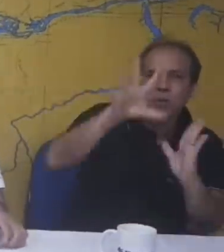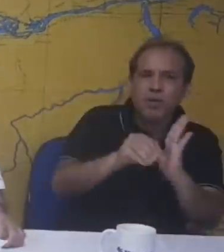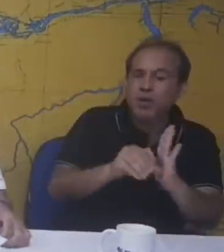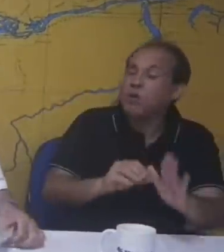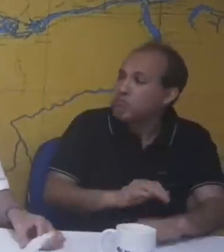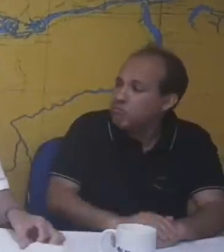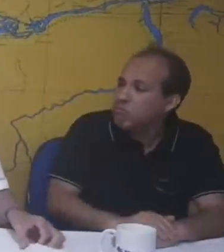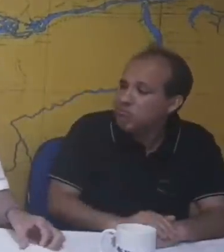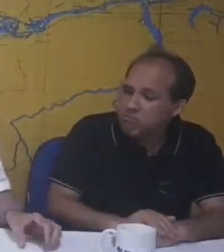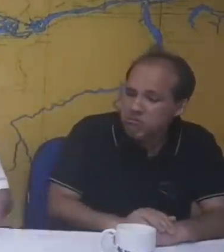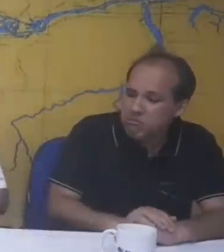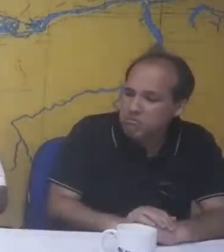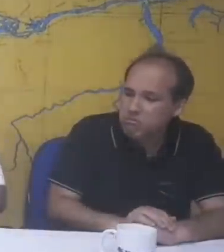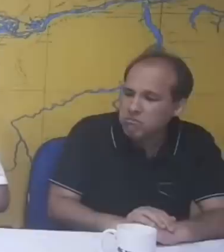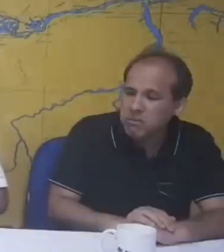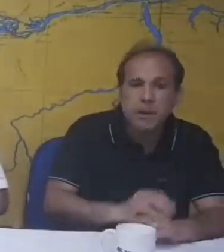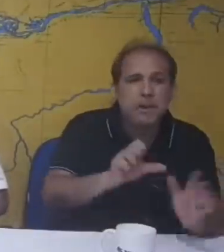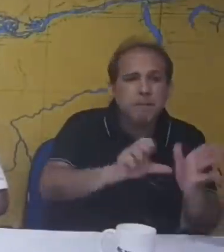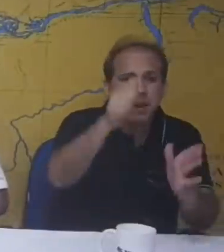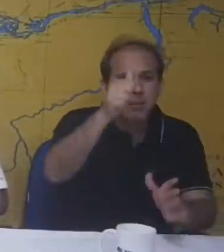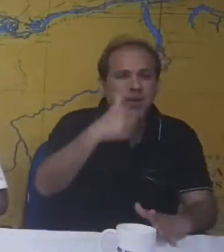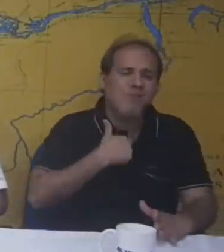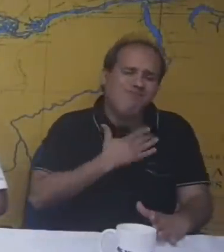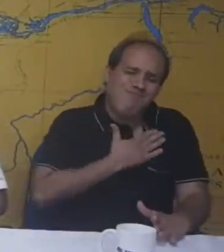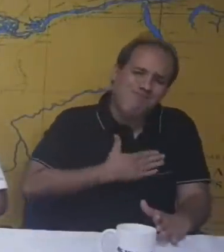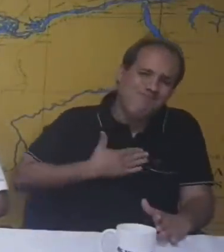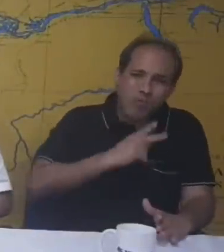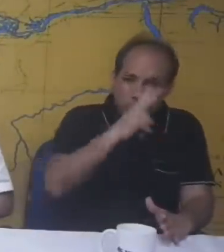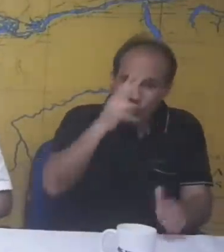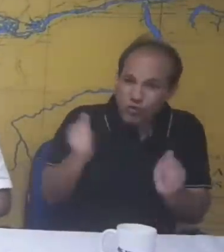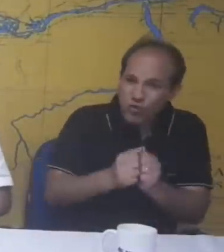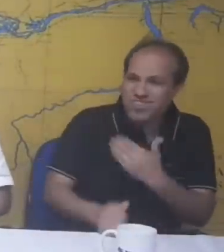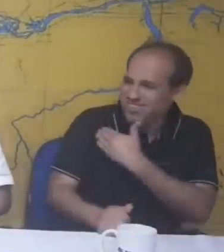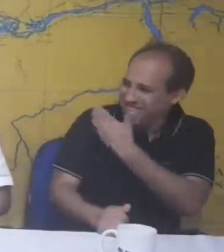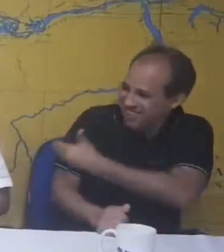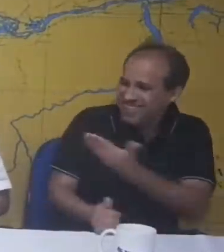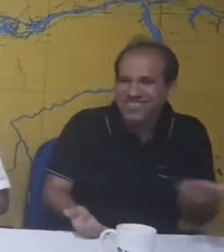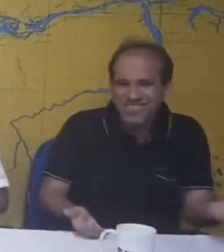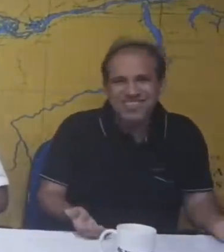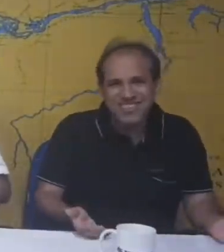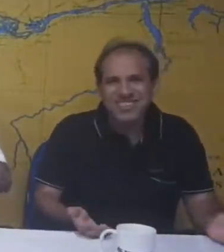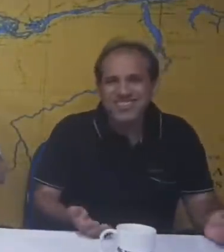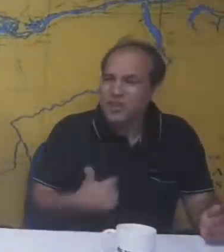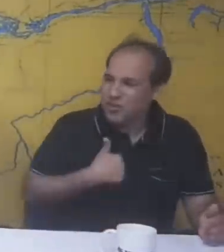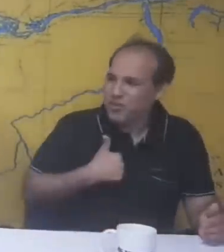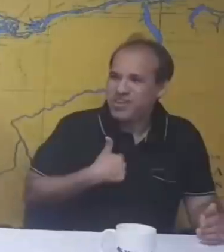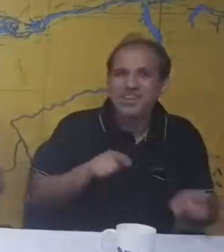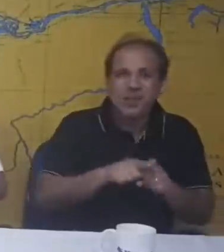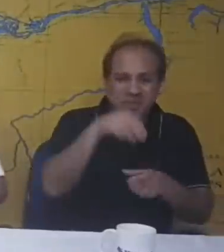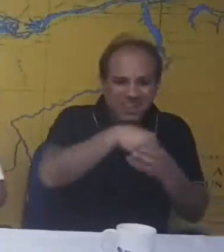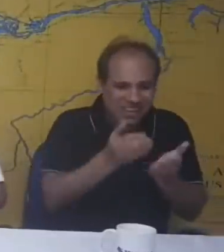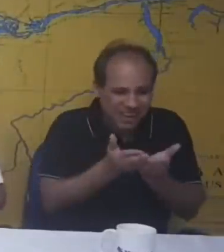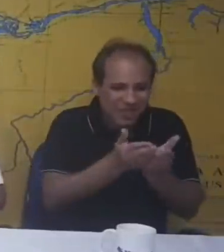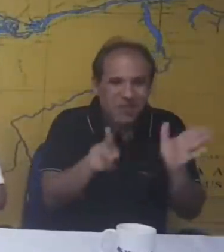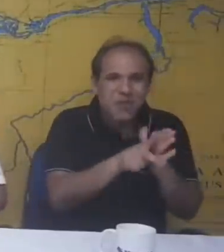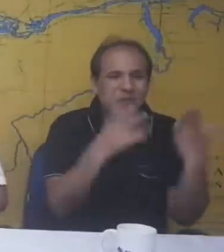luz para a Amazônia? É. Sim. Primeiro dizer da minha alegria de estar aqui ao seu lado. E num navio da